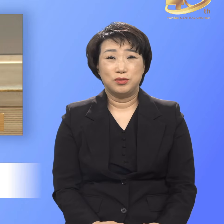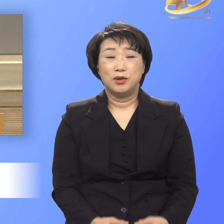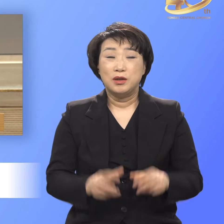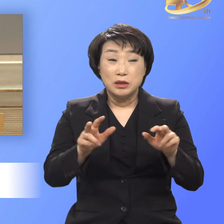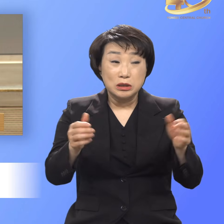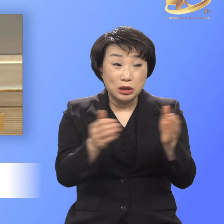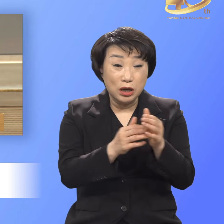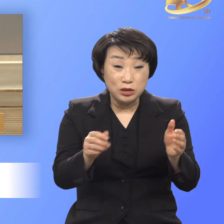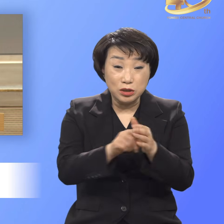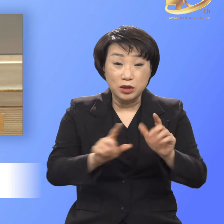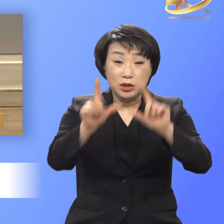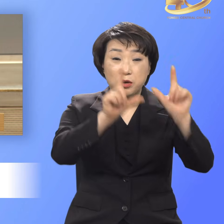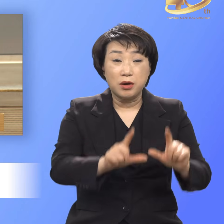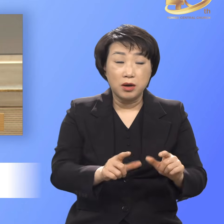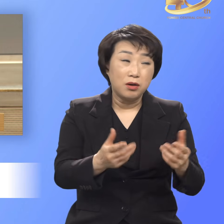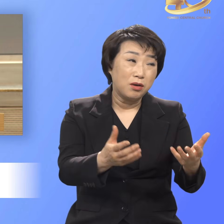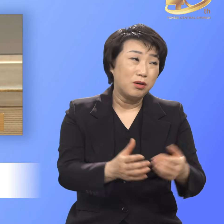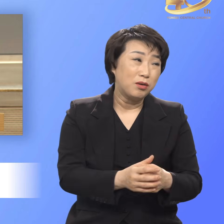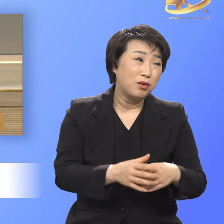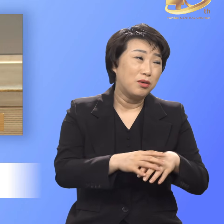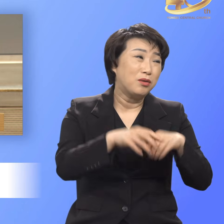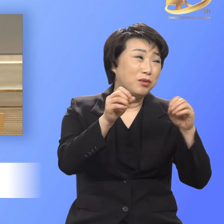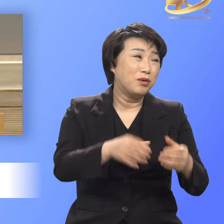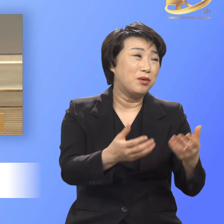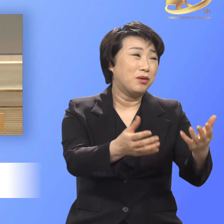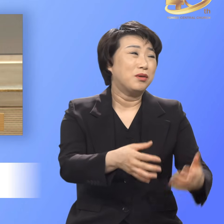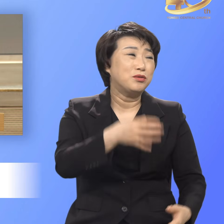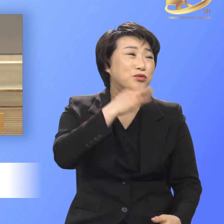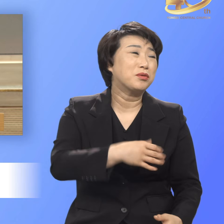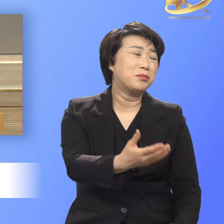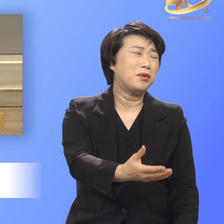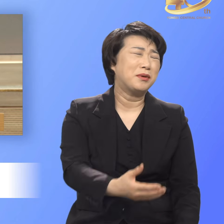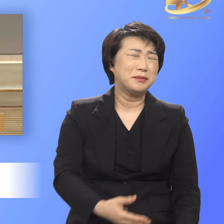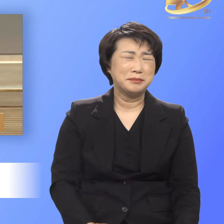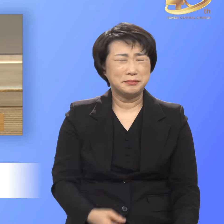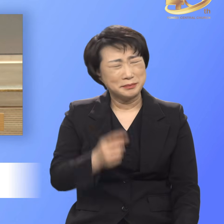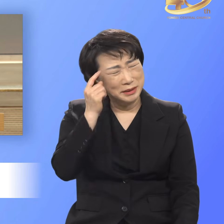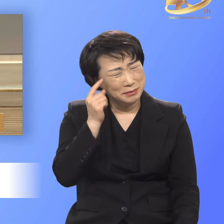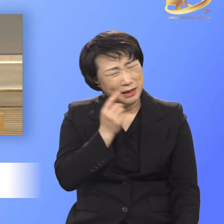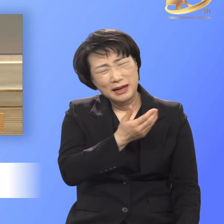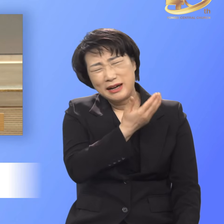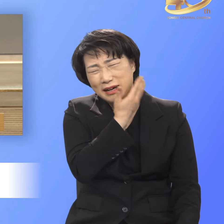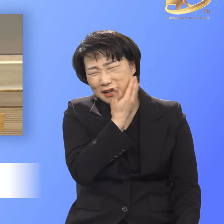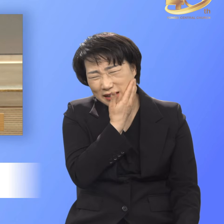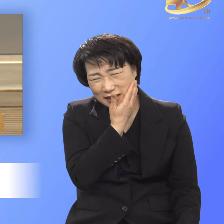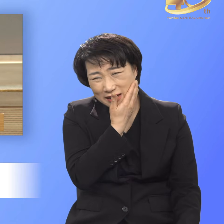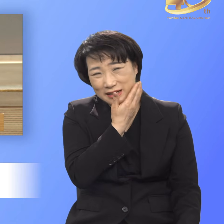지금까지 신앙생활을 해온 것이 무슨 소용이 있어? 생각 아깝잖아.